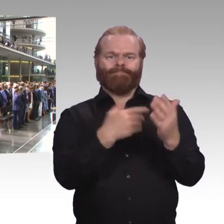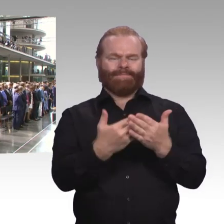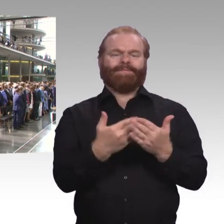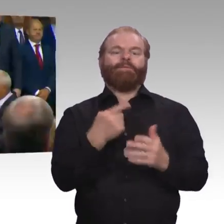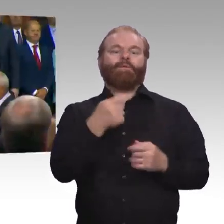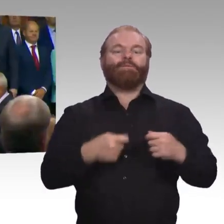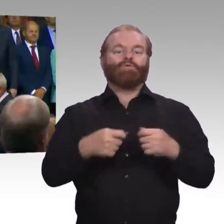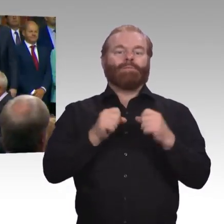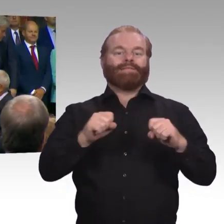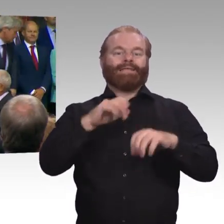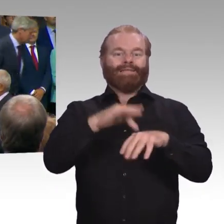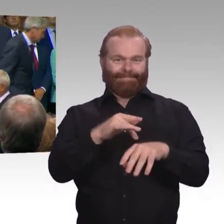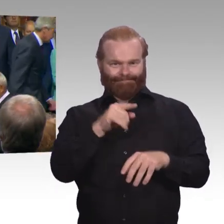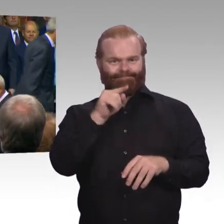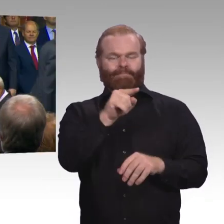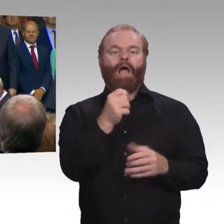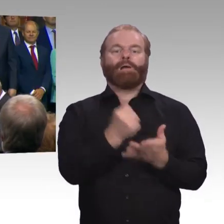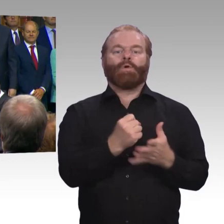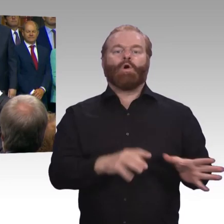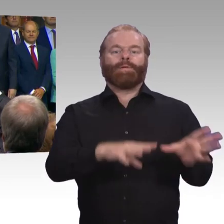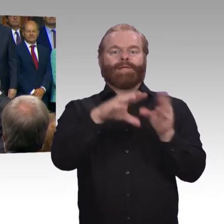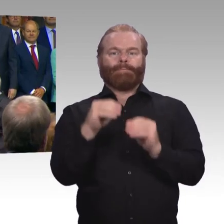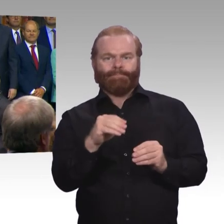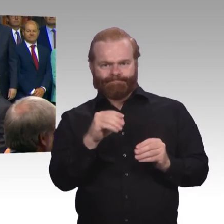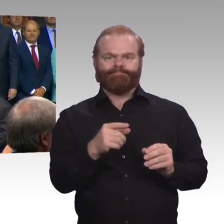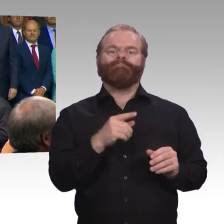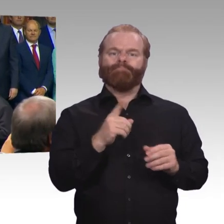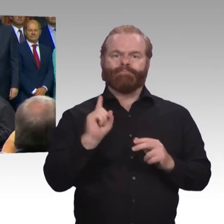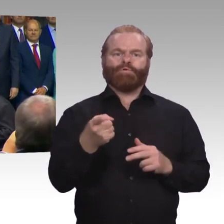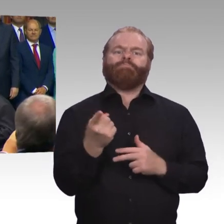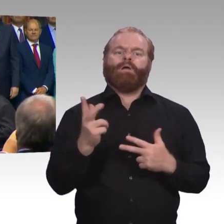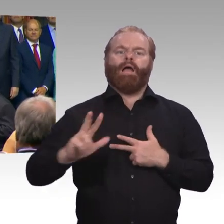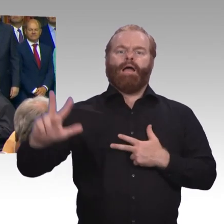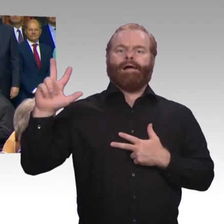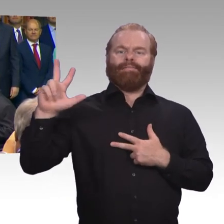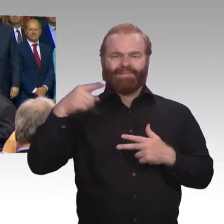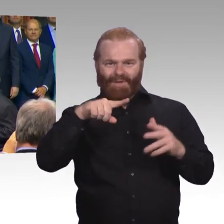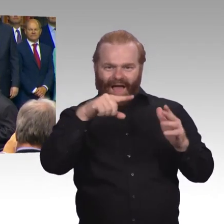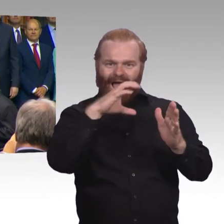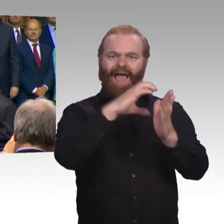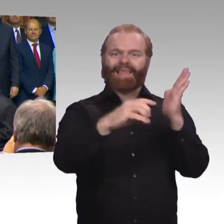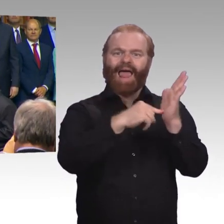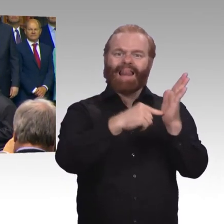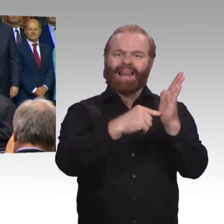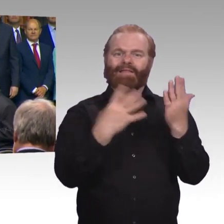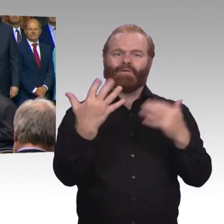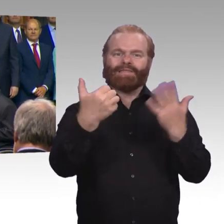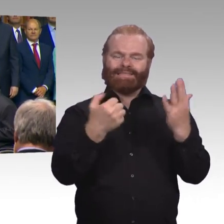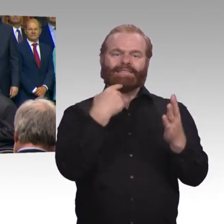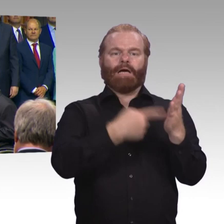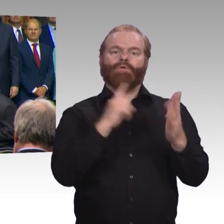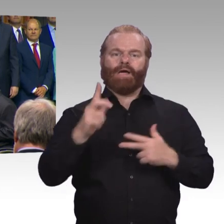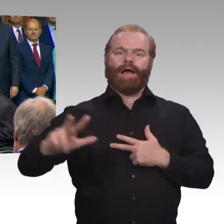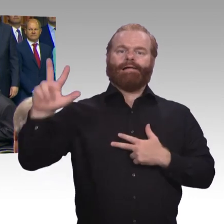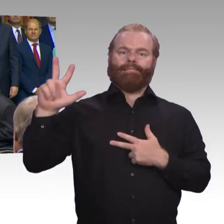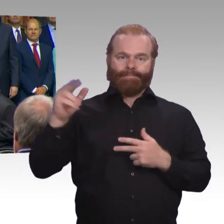Ich darf Sie bitten, den im Grundgesetz vorgeschriebenen Text der Eidesformel zu sprechen. Ich